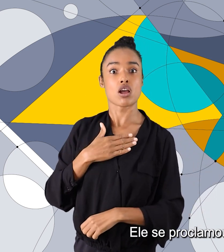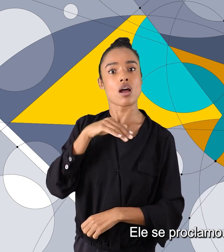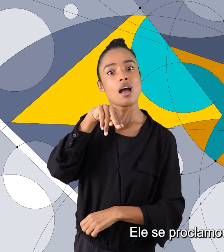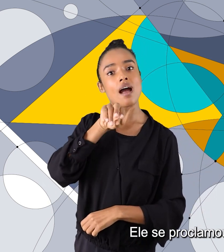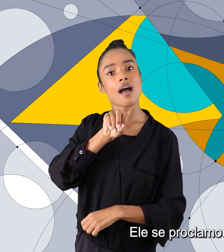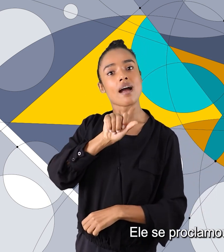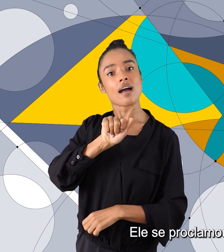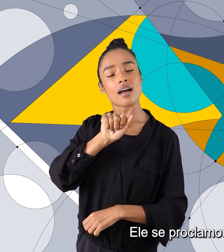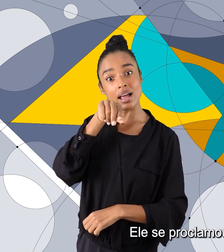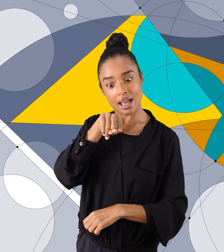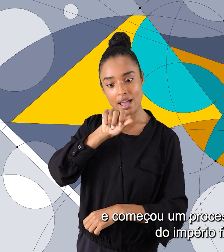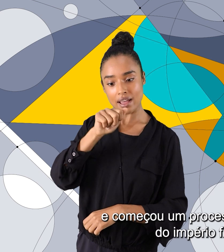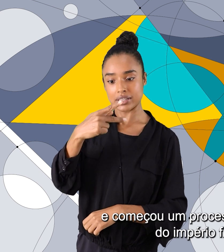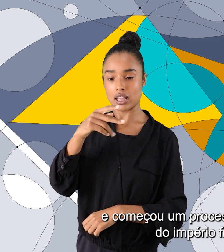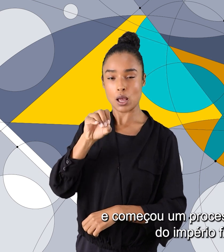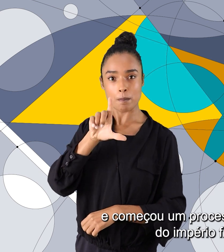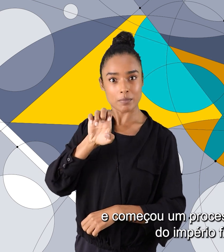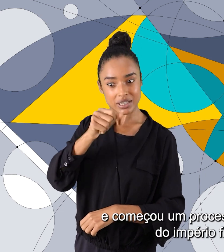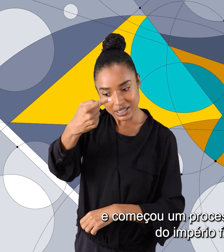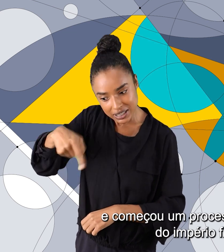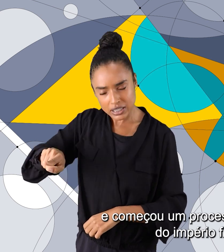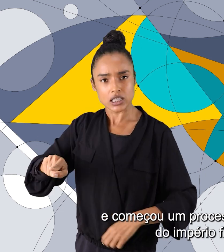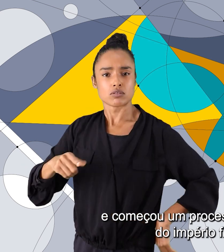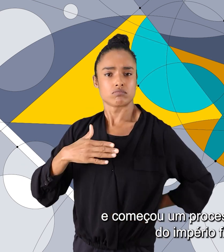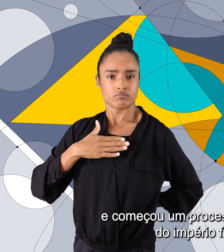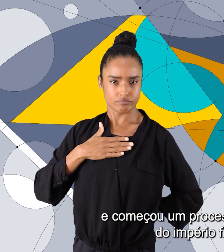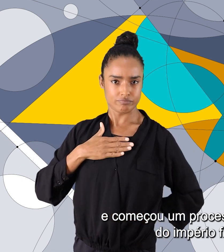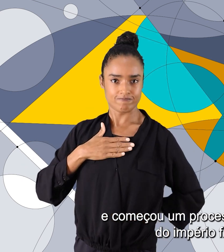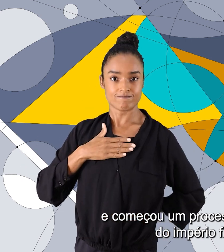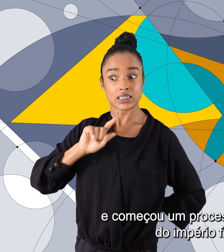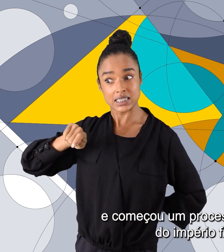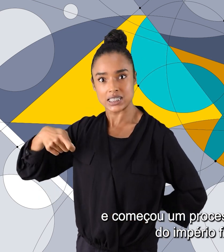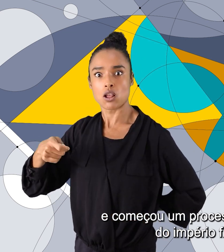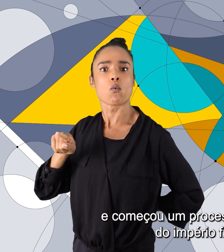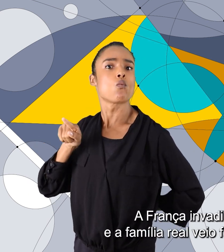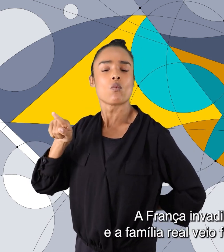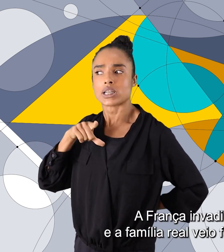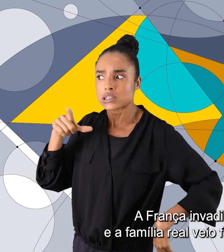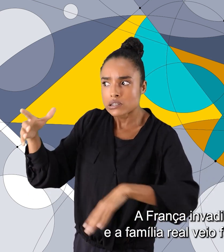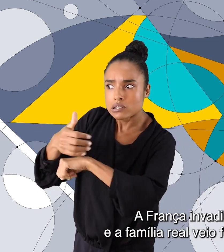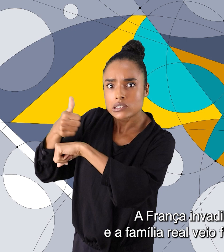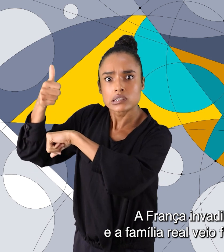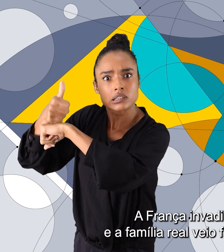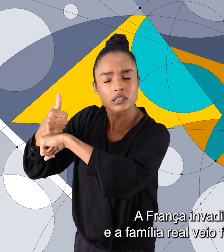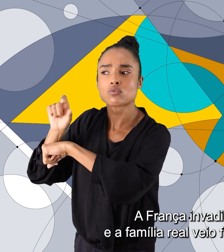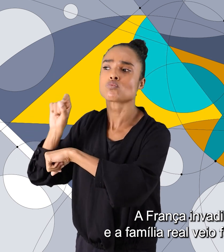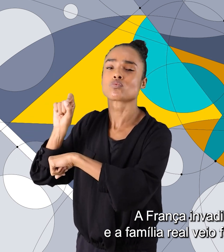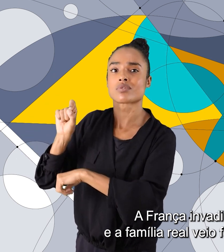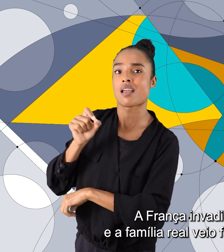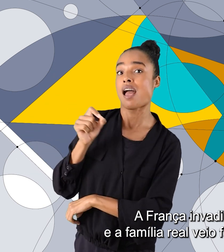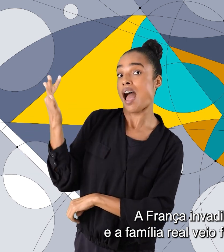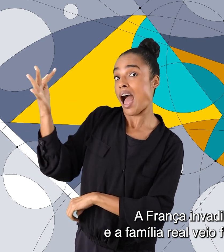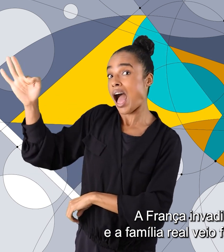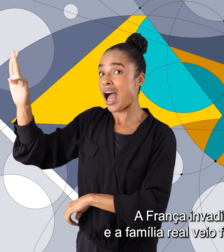se proclamou imperador e começou um processo de expansão do Império Francês. A França invadiu Portugal